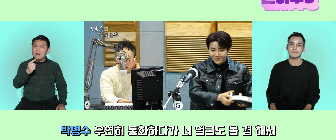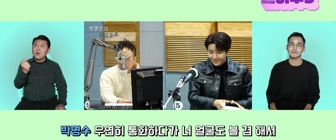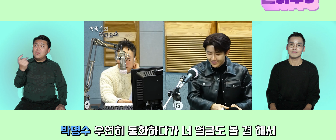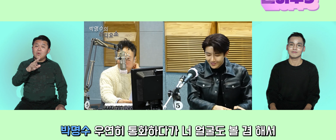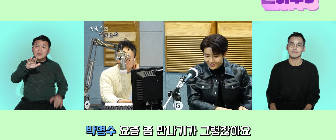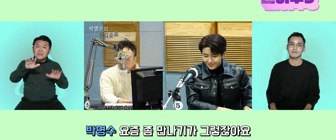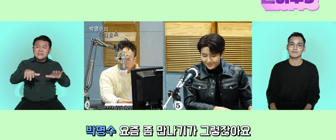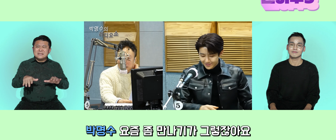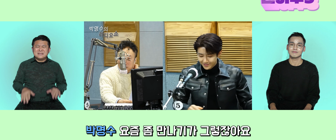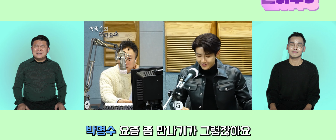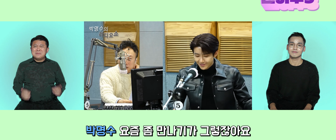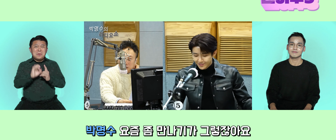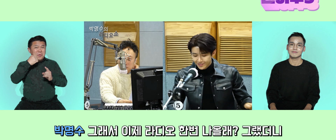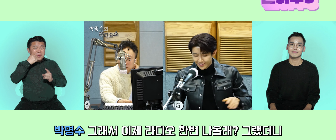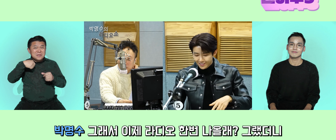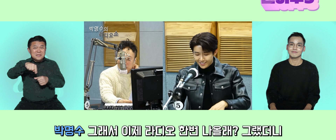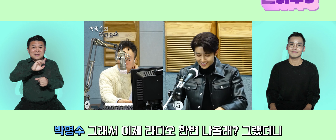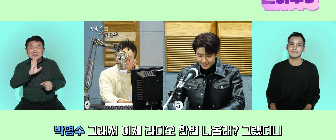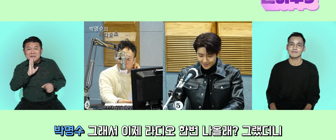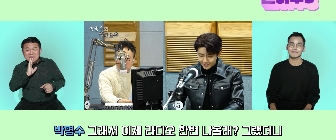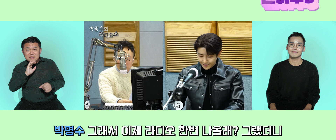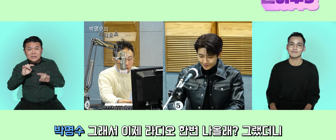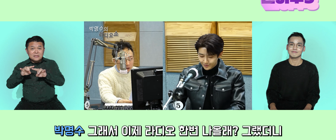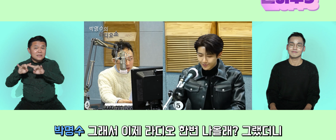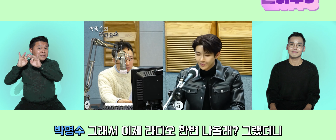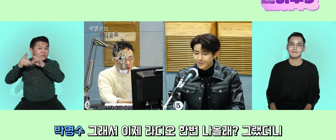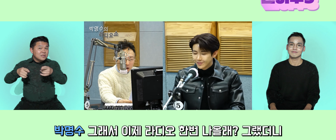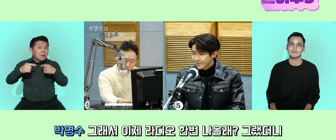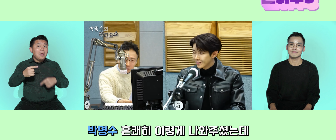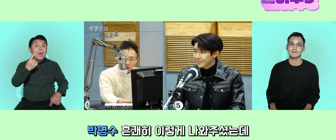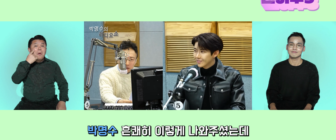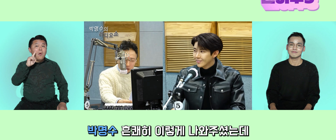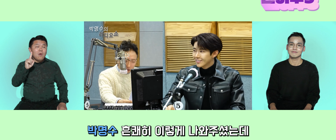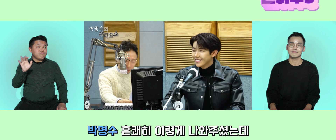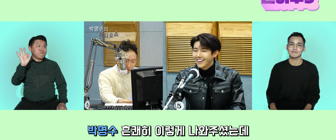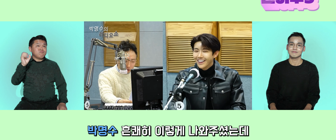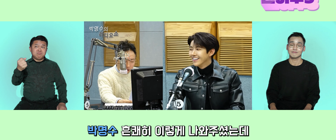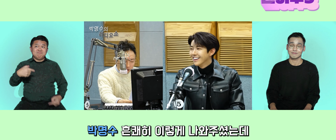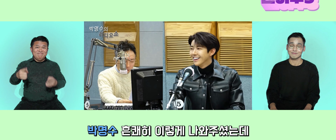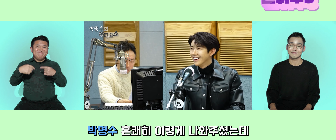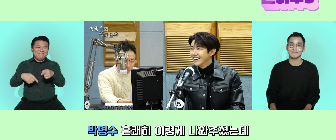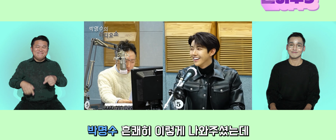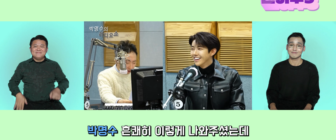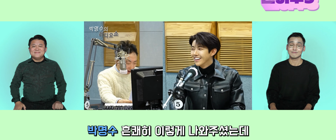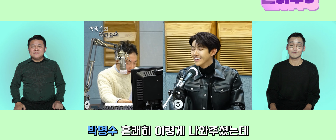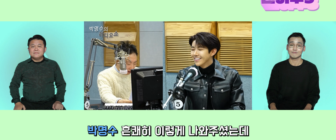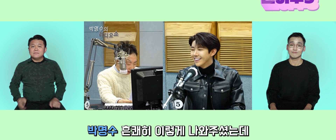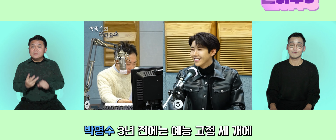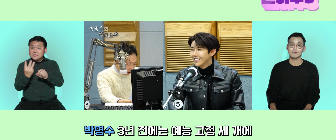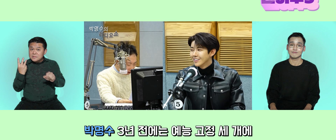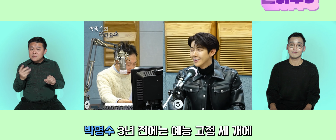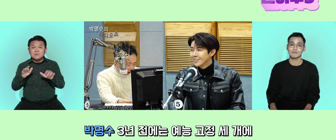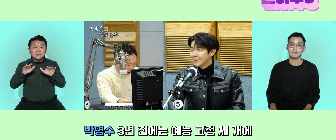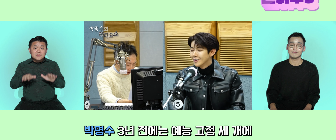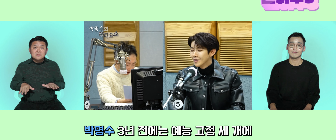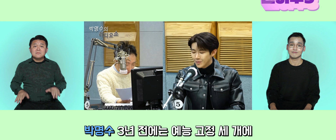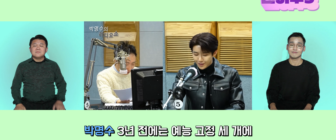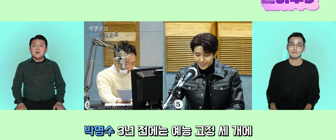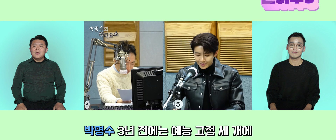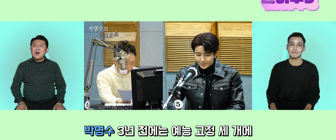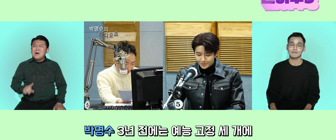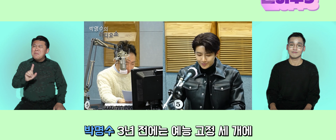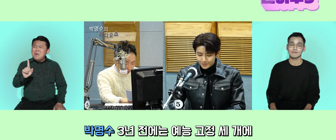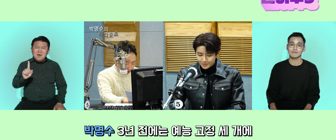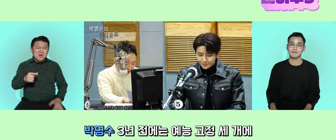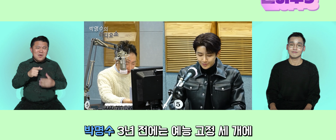겸해서 요즘 만나기가 그렇잖아요. 그래서 이제 라디오 한번 나올래 그랬더니 흔쾌히 이렇게 또 나와주셨는데 3년 전에는